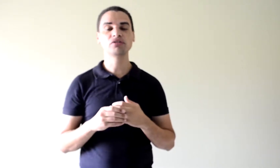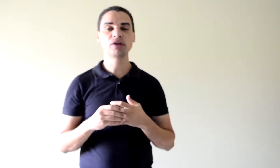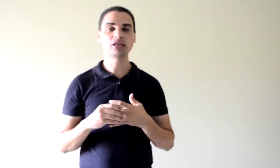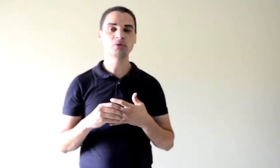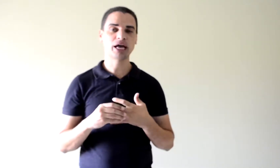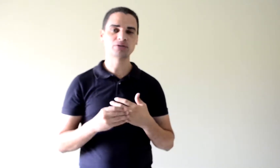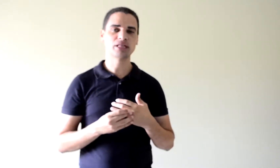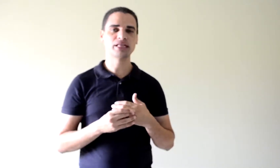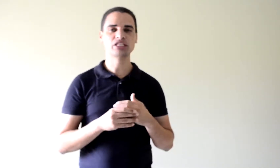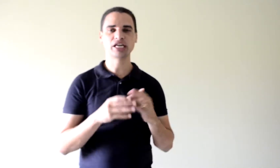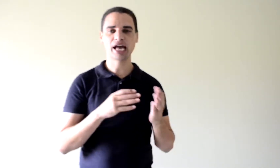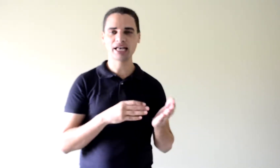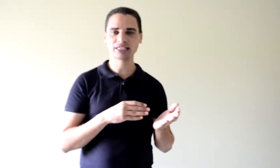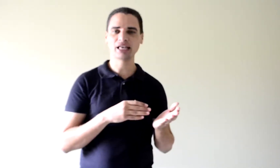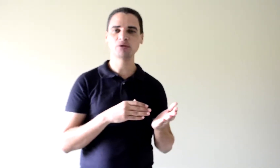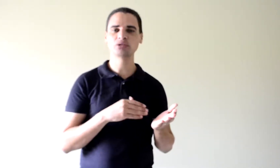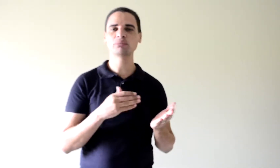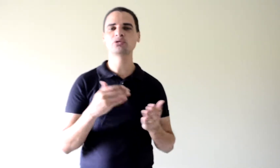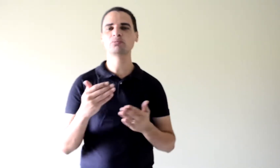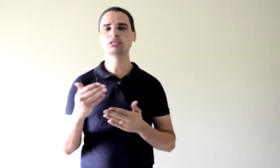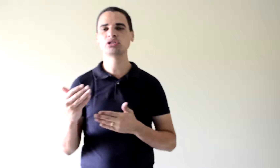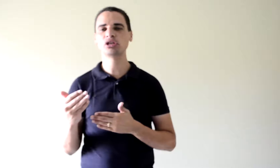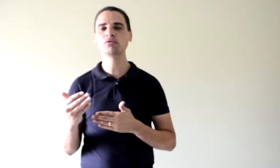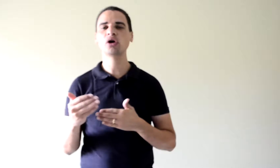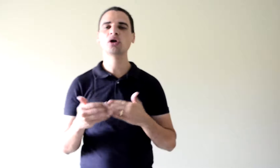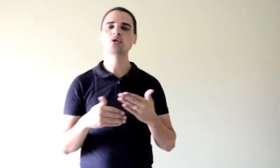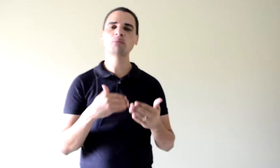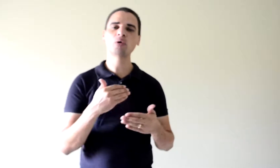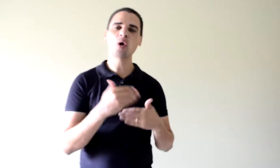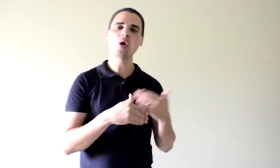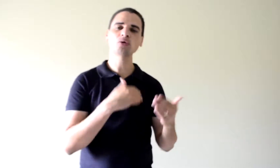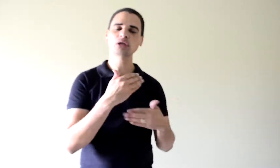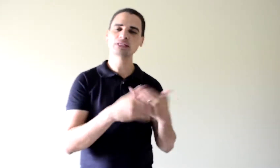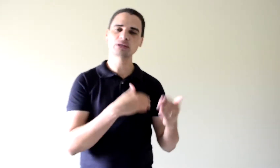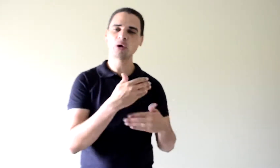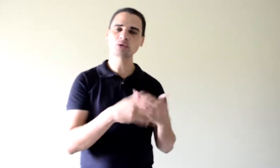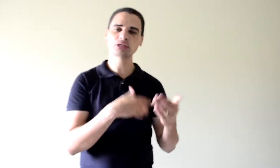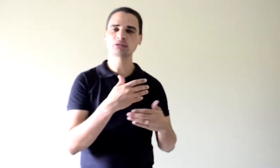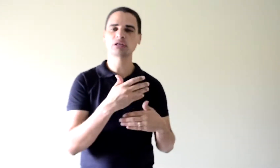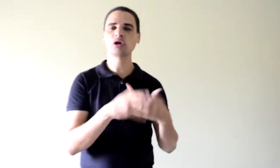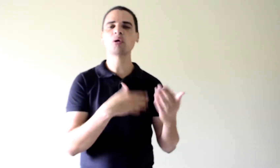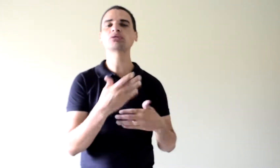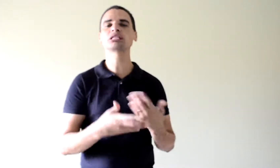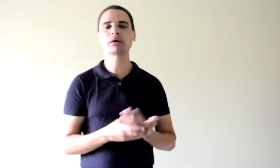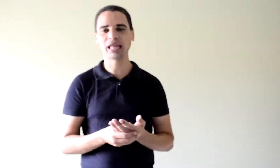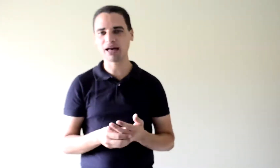que no caso de casa, né, um simples substantivo tomou criou outras palavras,